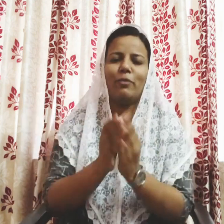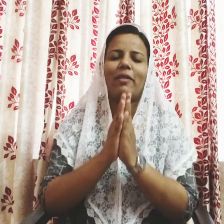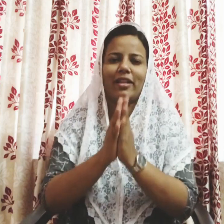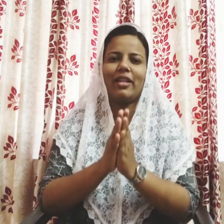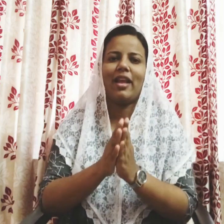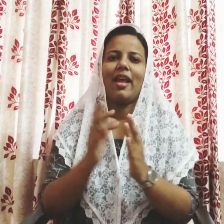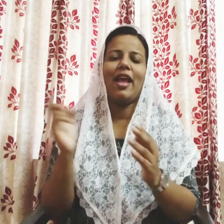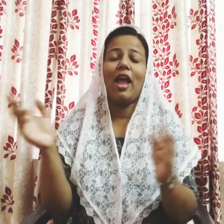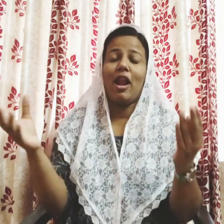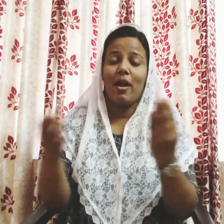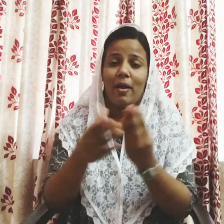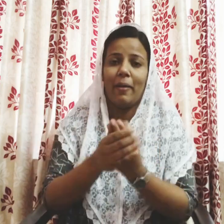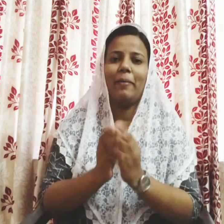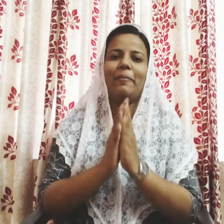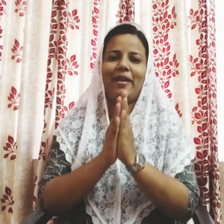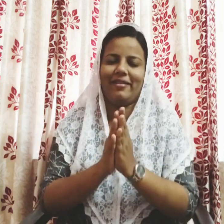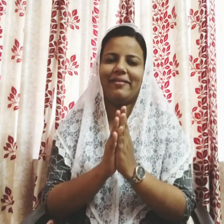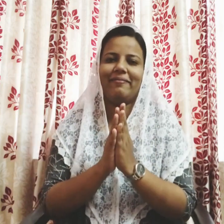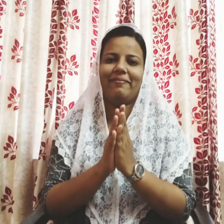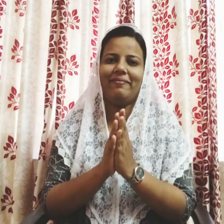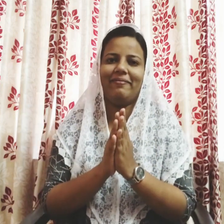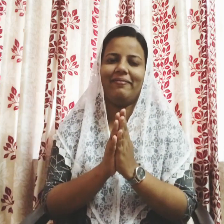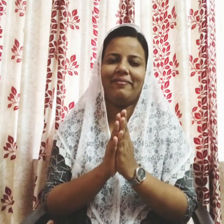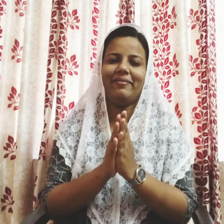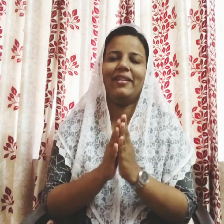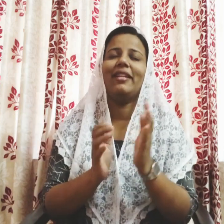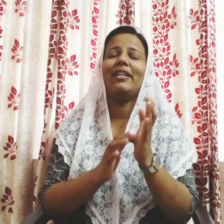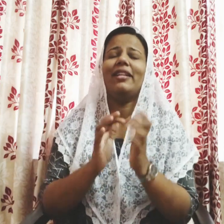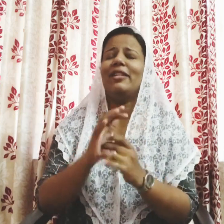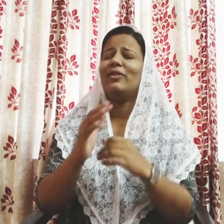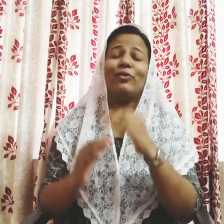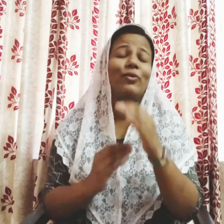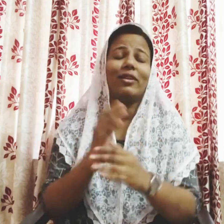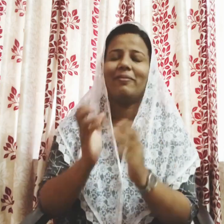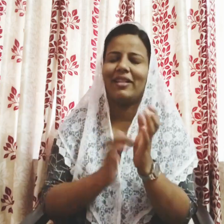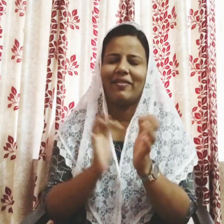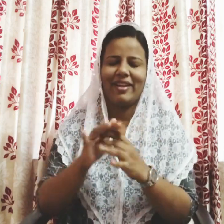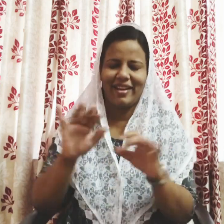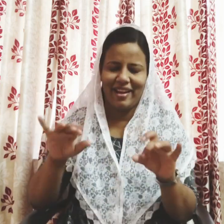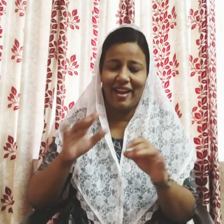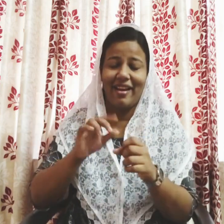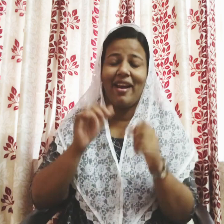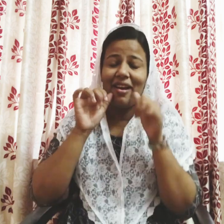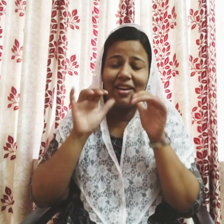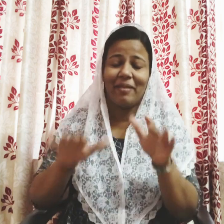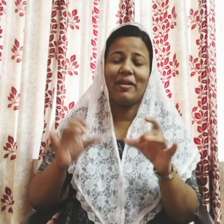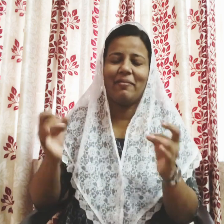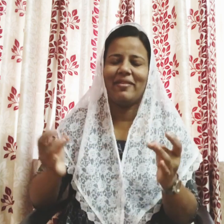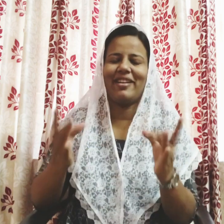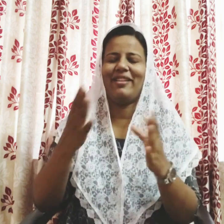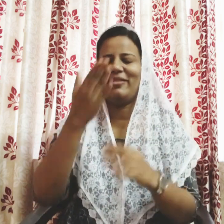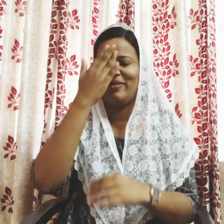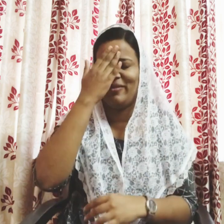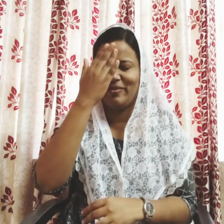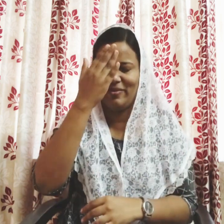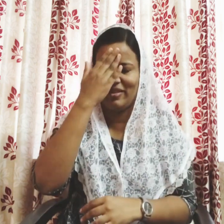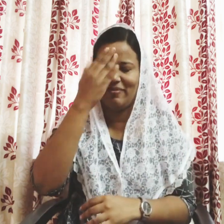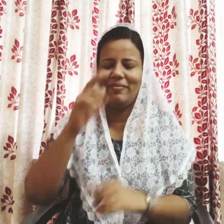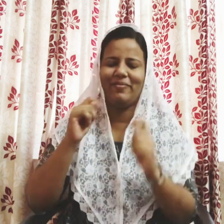ഒരുമിച്ച് പ്രാർത്ഥിക്കാം. എല്ലാവരും ചേർന്ന് പ്രാർത്ഥിച്ചാട്ടെ. ഞങ്ങളുടെ സ്വർഗീയ പിതാവേ, ഈ നല്ല അനുഗ്രഹിക്കപ്പെട്ട സമയത്തിനായിട്ട് സ്തോത്രം പറയുക.